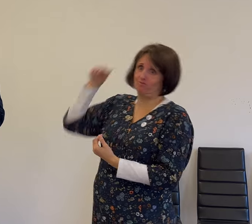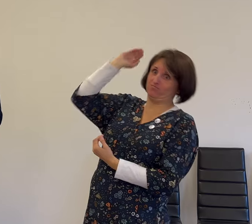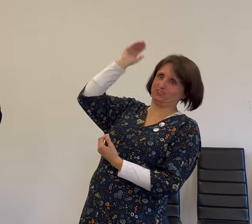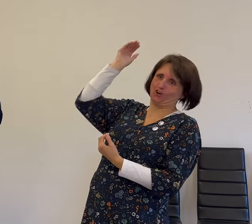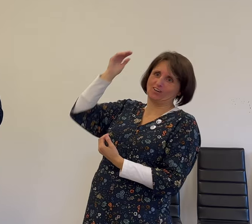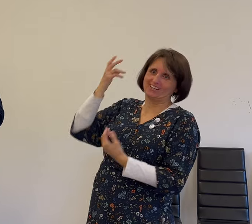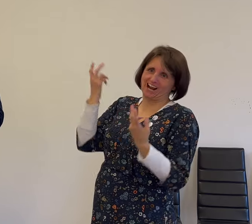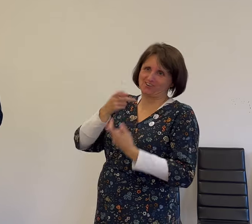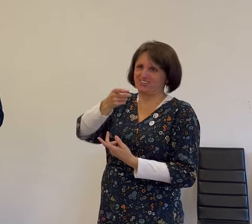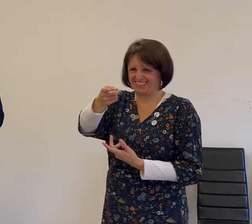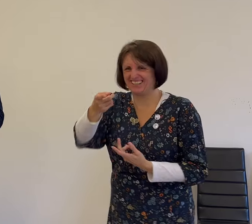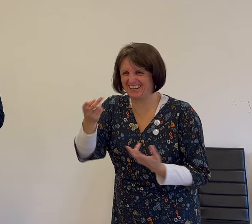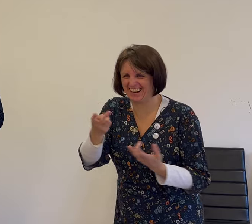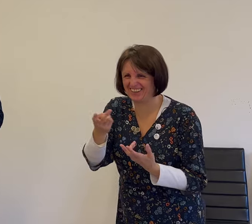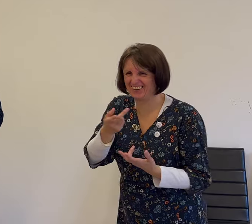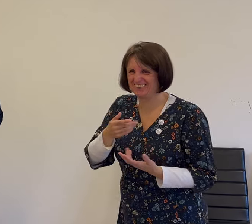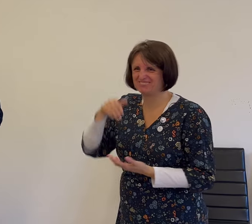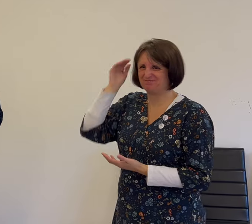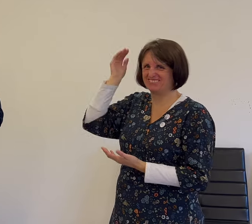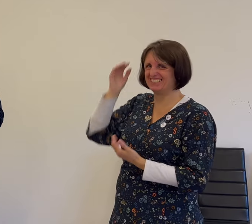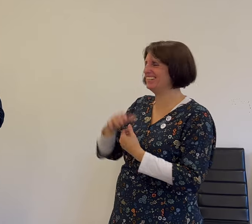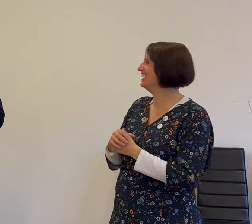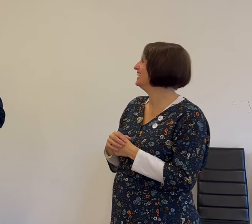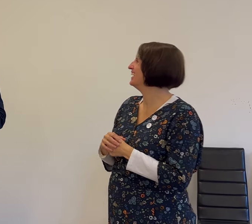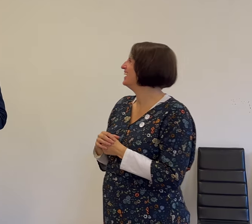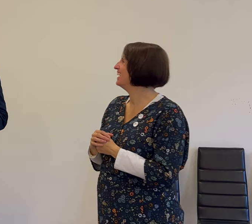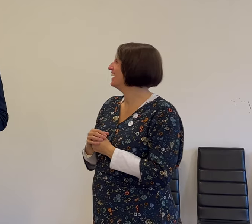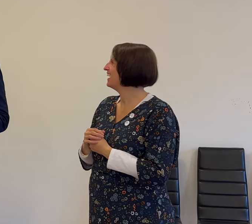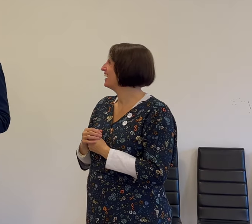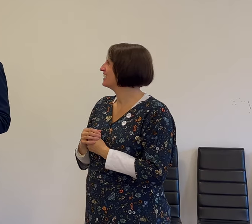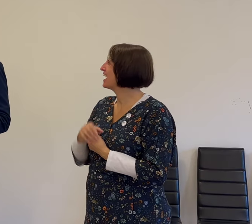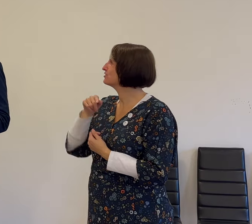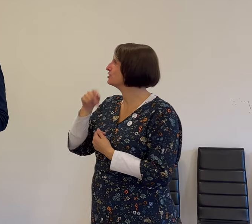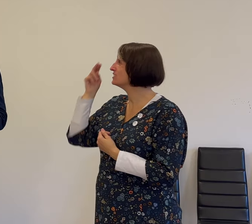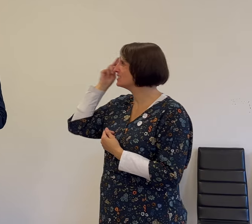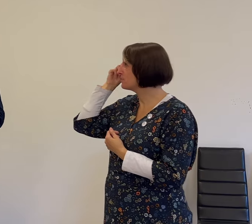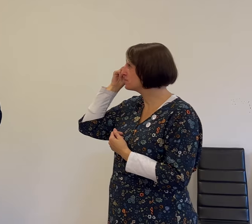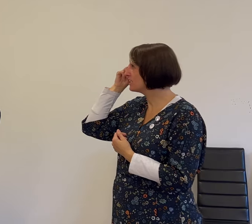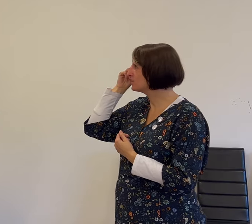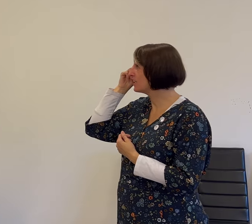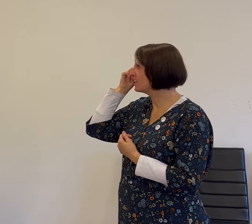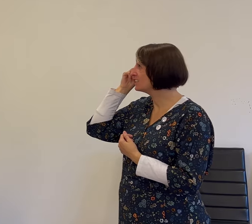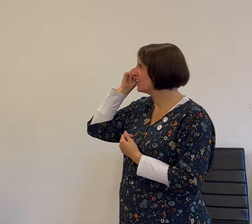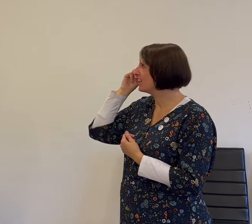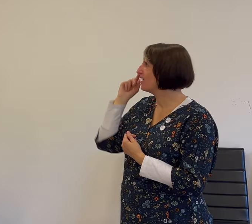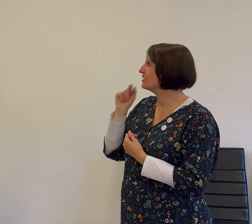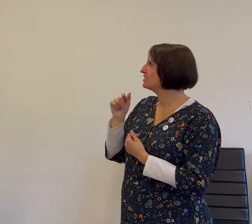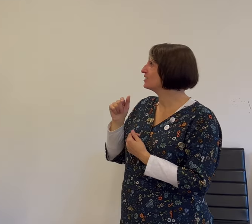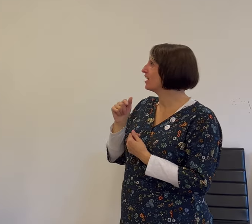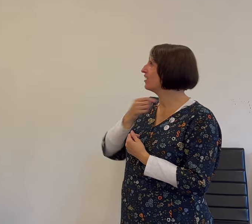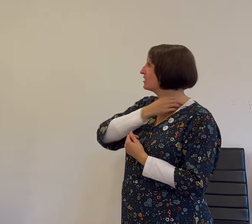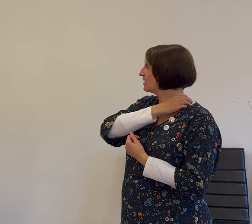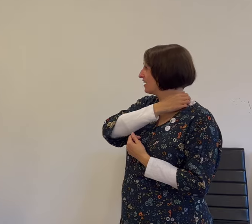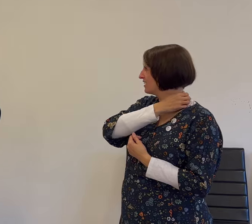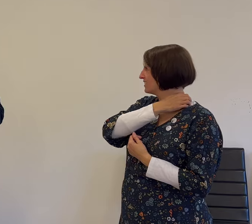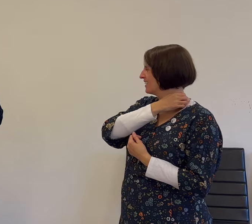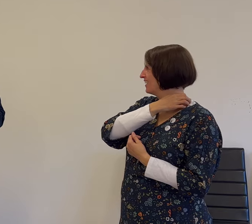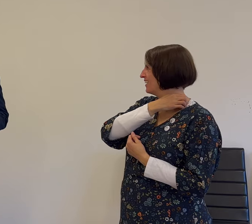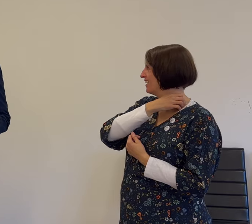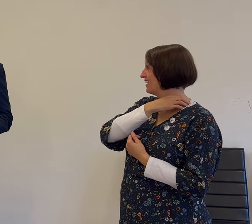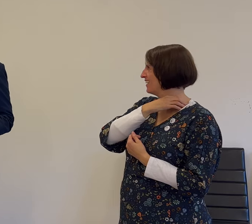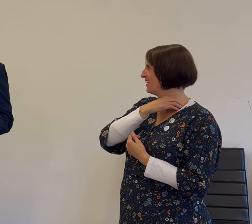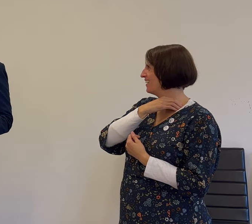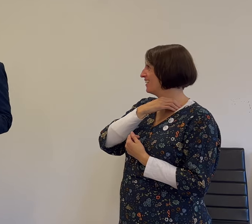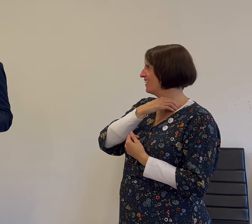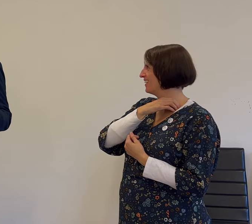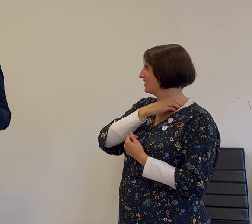má skoro kolem 3 metrů, měli o trochu víc. To znamená, to musel být opravdu borec, na kterého by se ti čahouni a